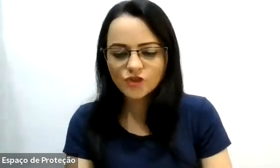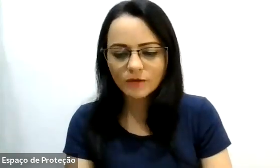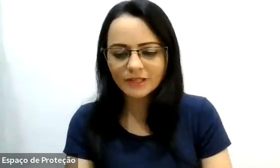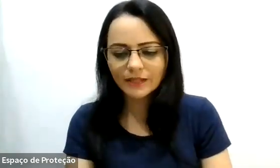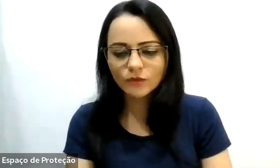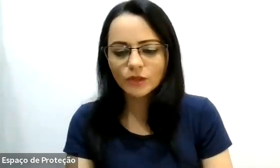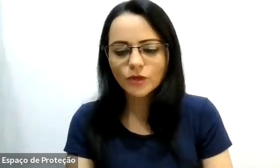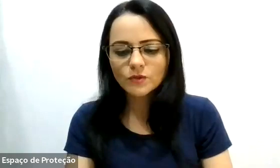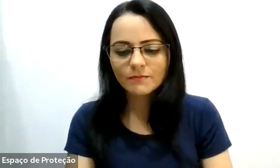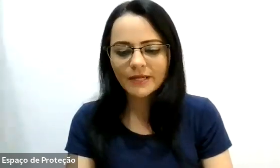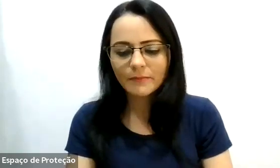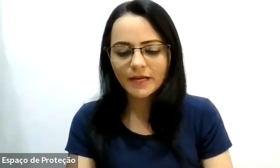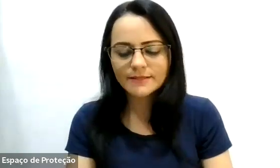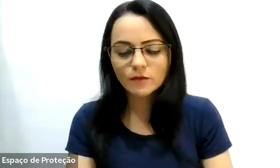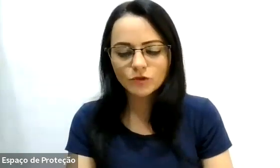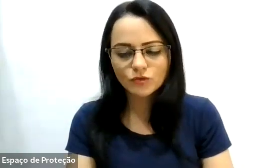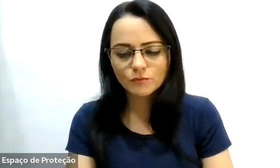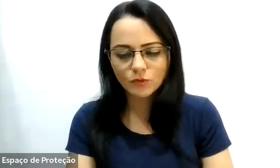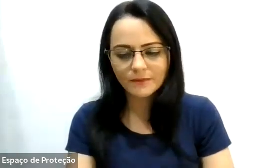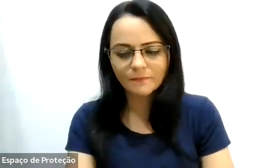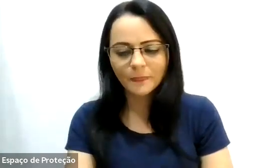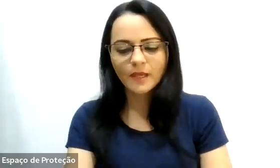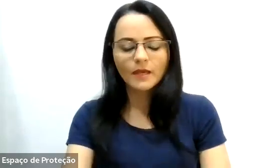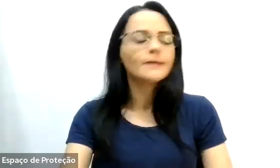Tinha mandado. Trouxe Maria para casa como sua esposa.